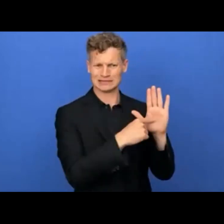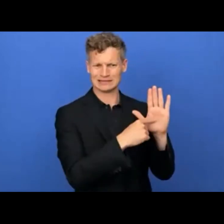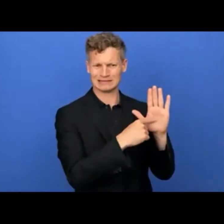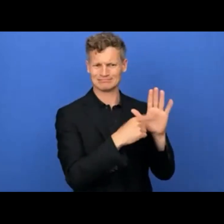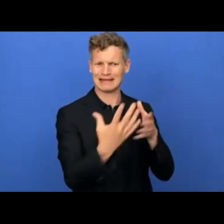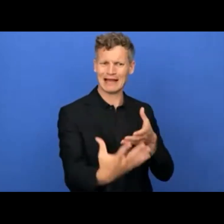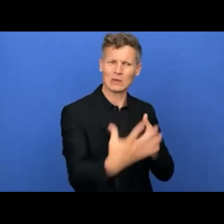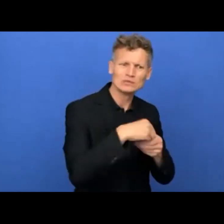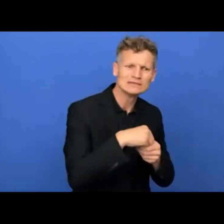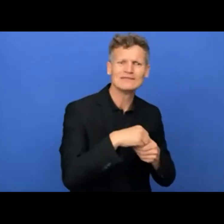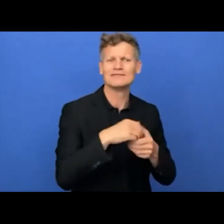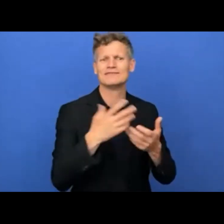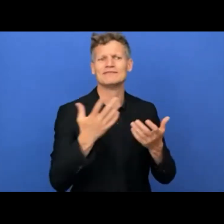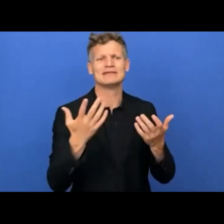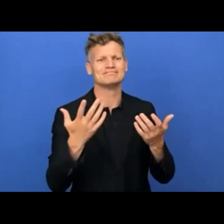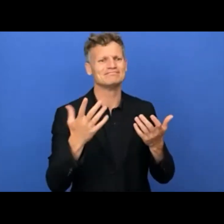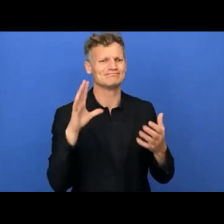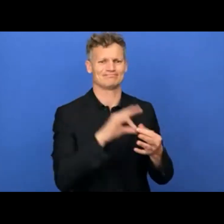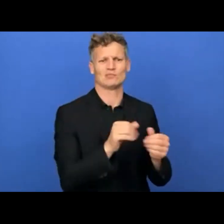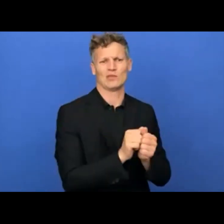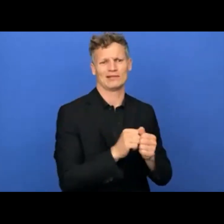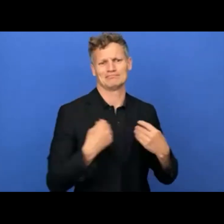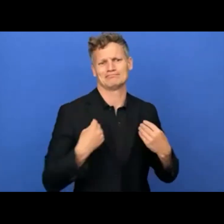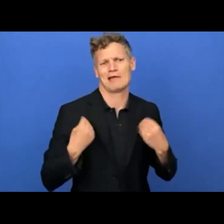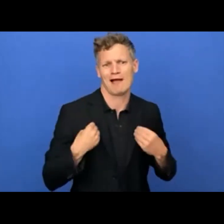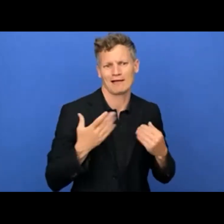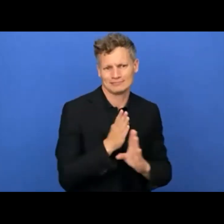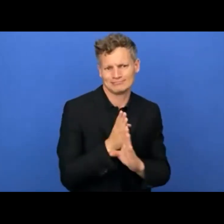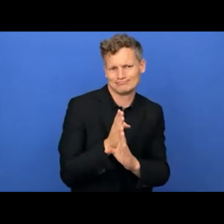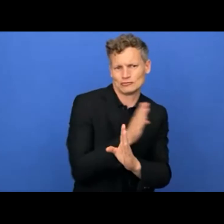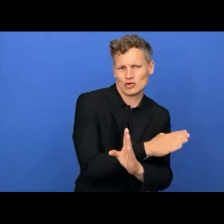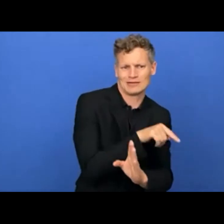politiques inclusives concernant la petite enfance.